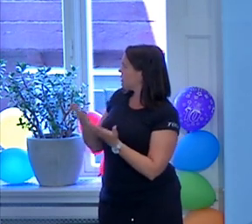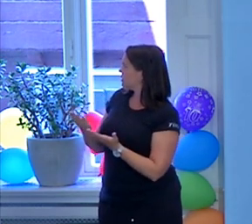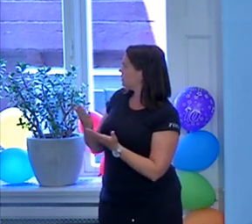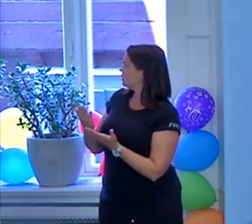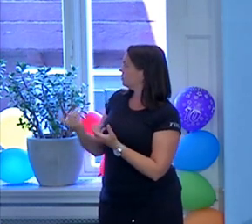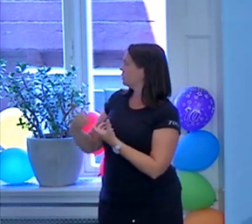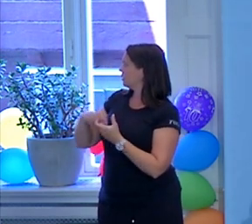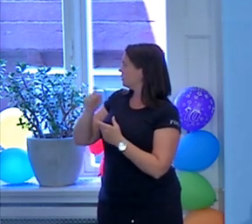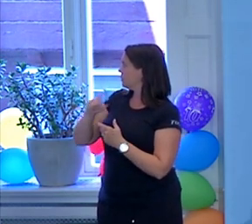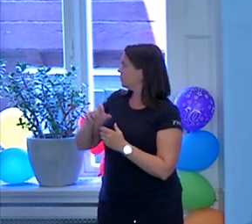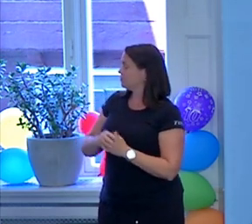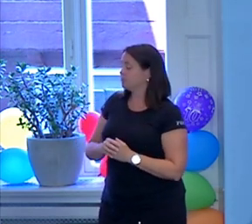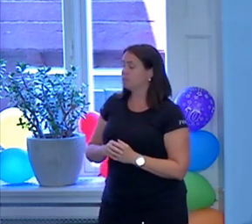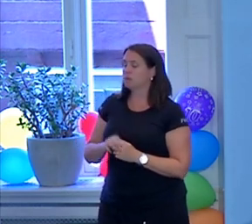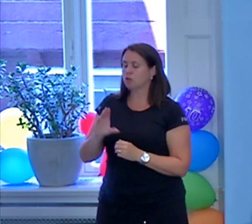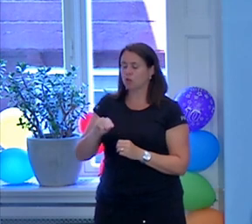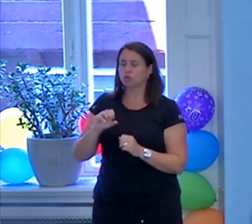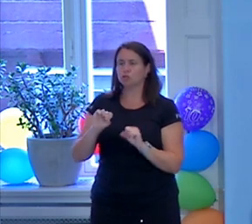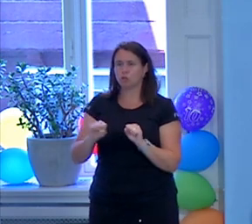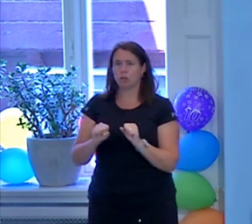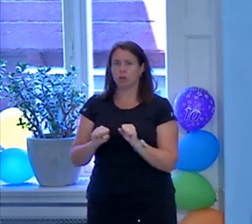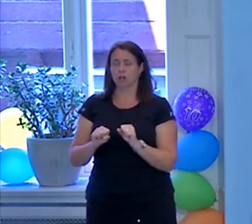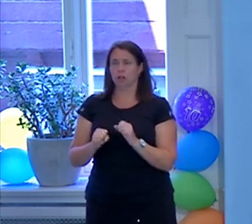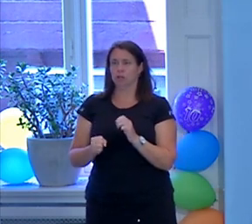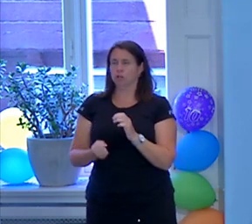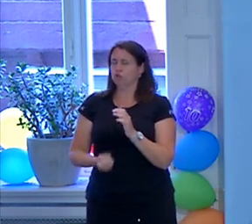skulle bara applåd